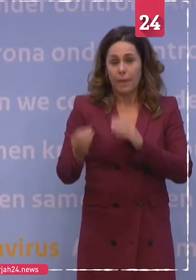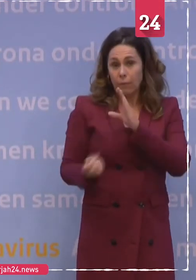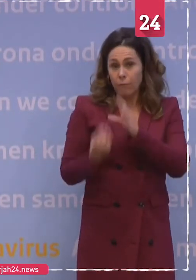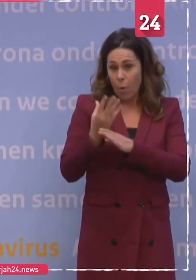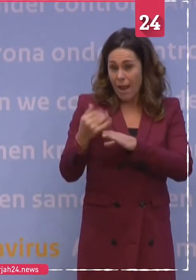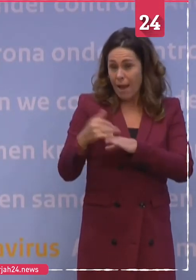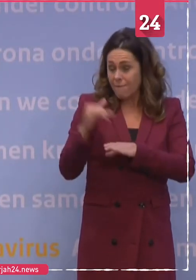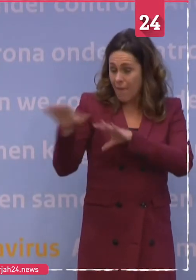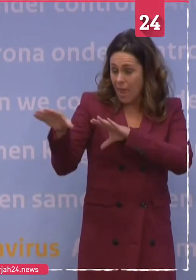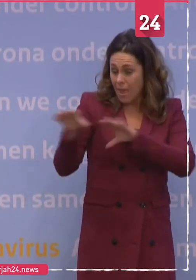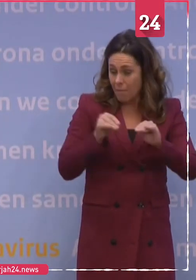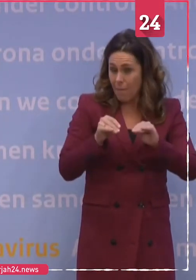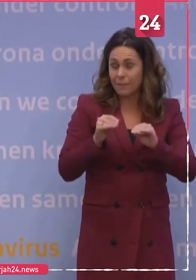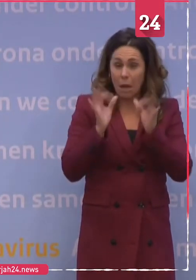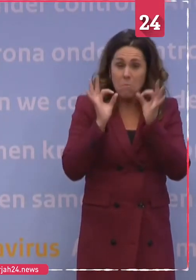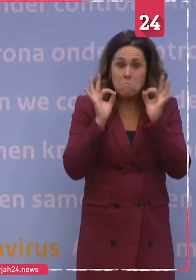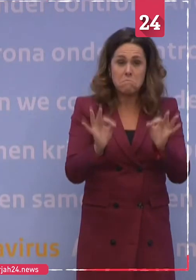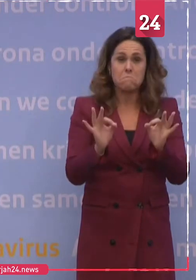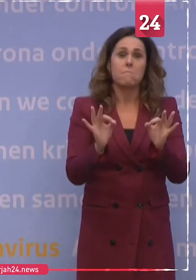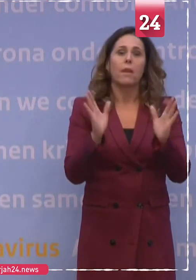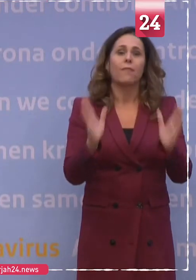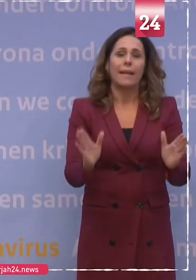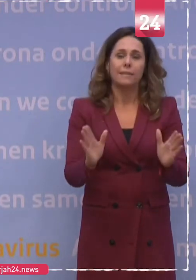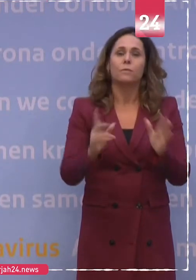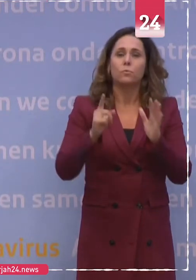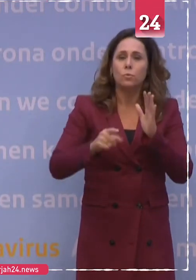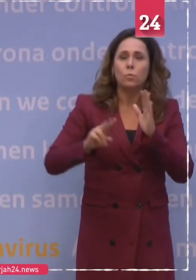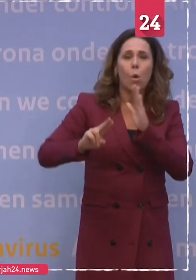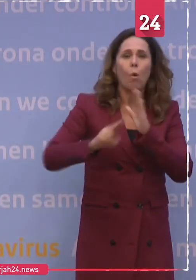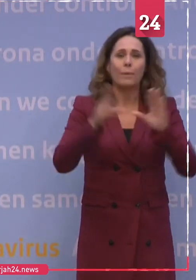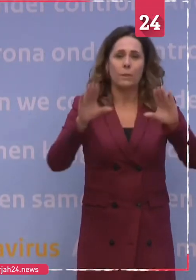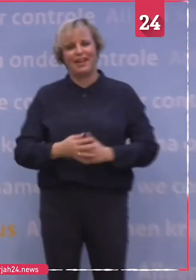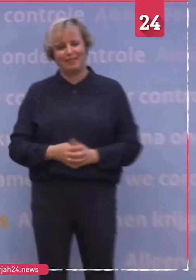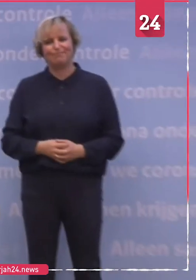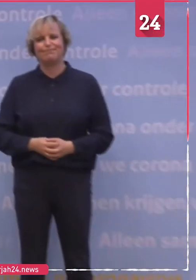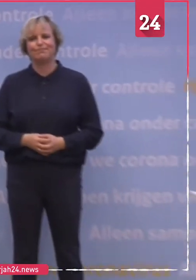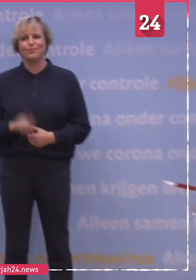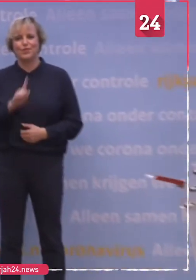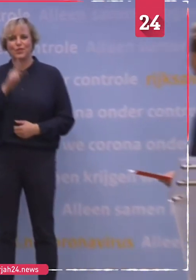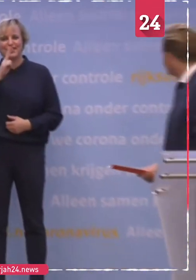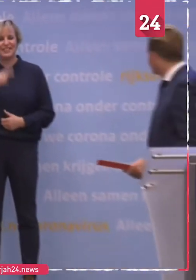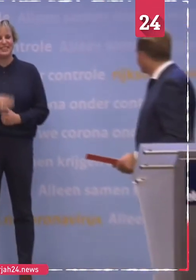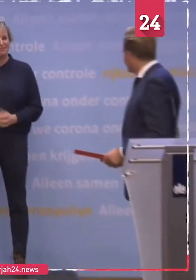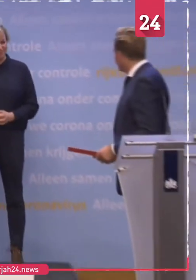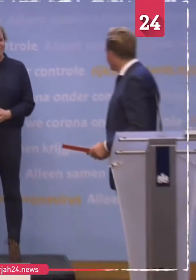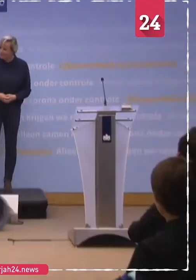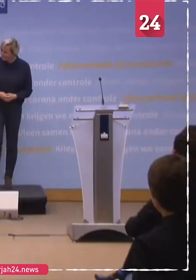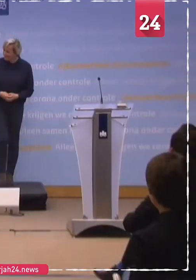veel effect gehad en we moeten dat nog een keer op dezelfde manier doen. Tot ziens.